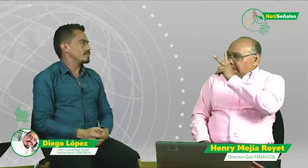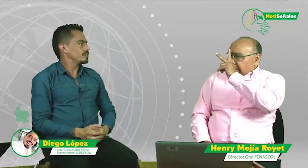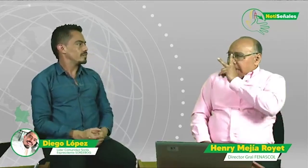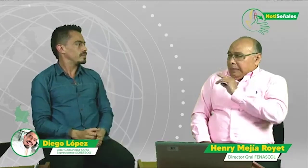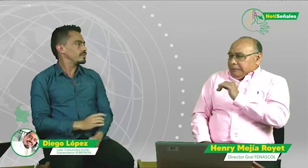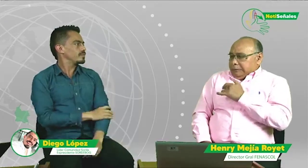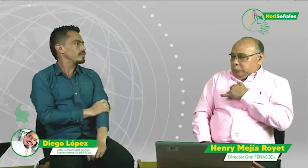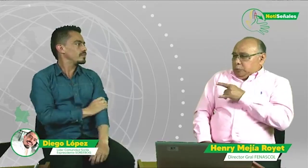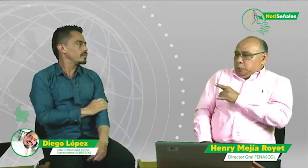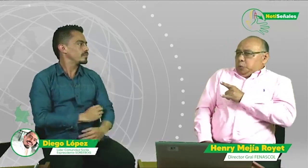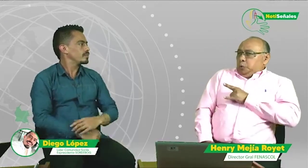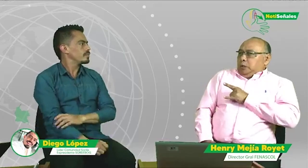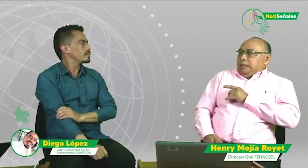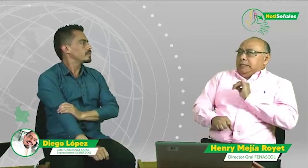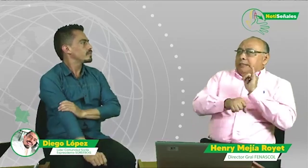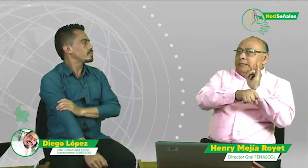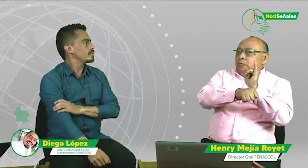puestos para la educación para personas sordas.